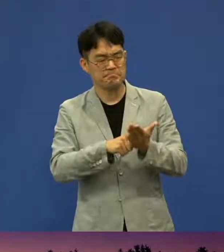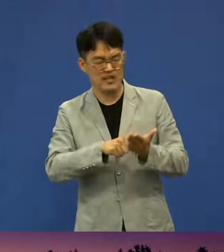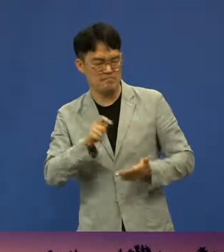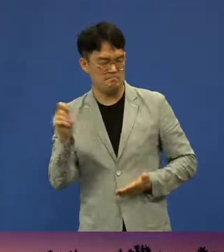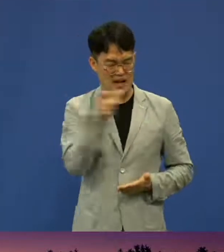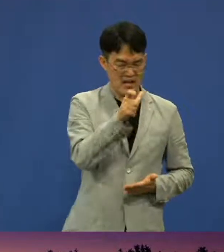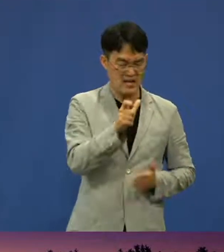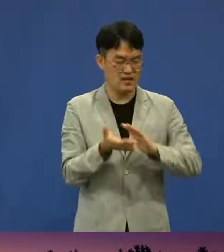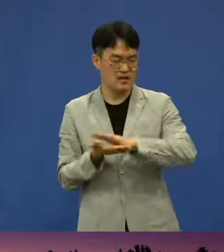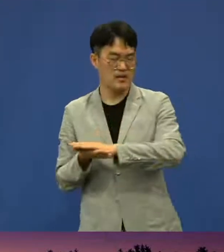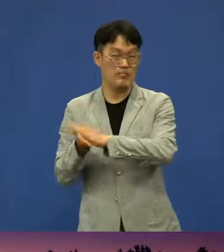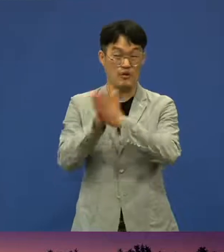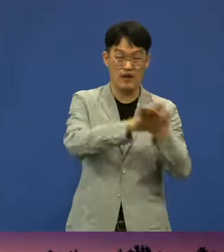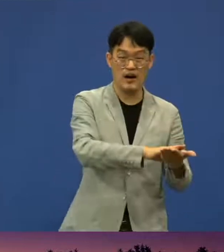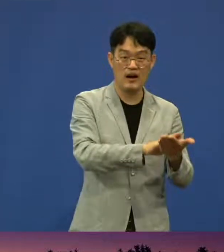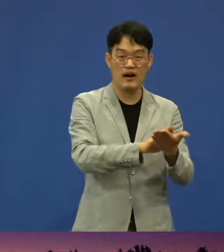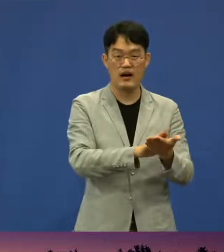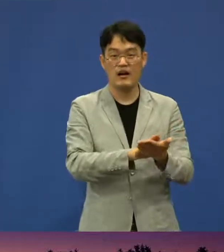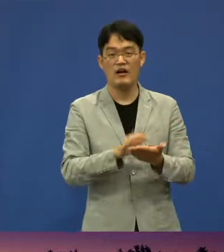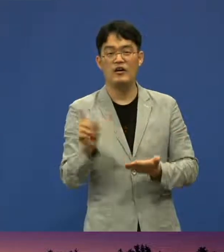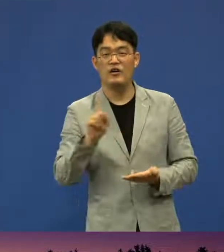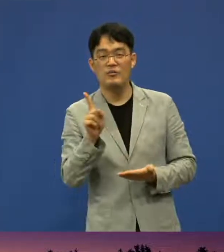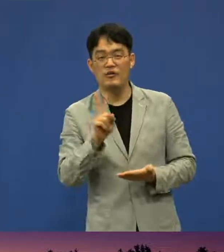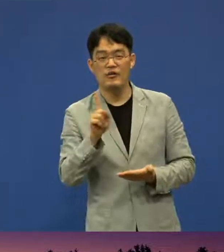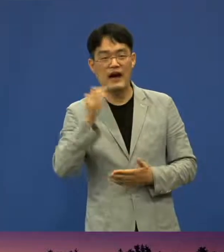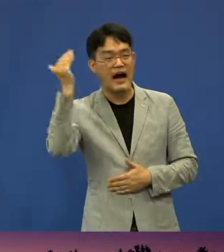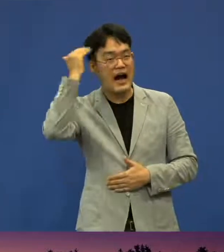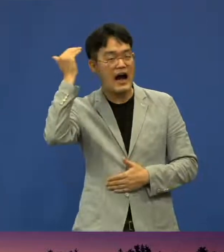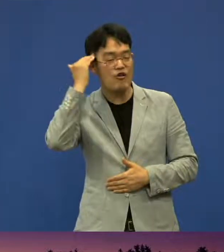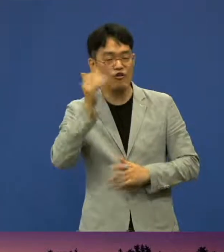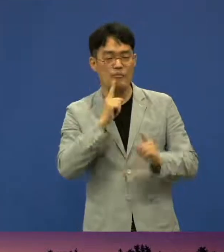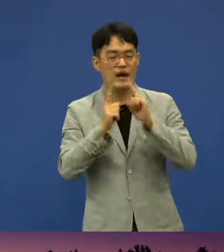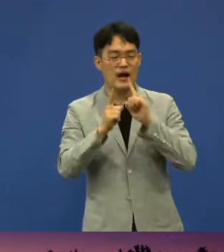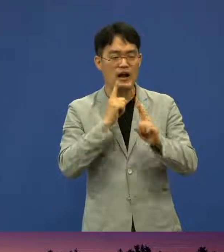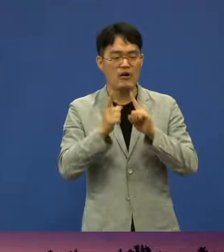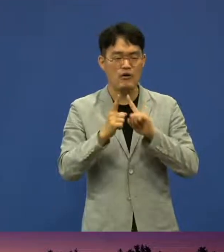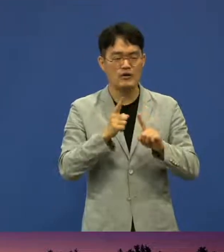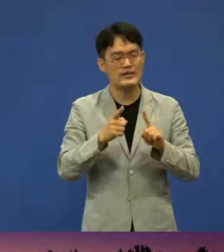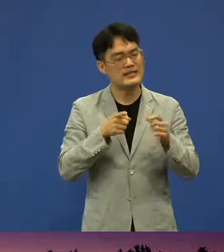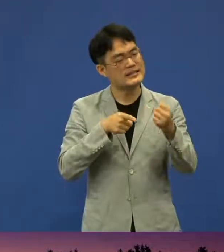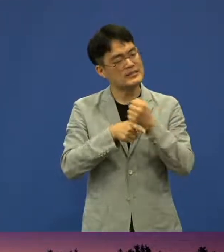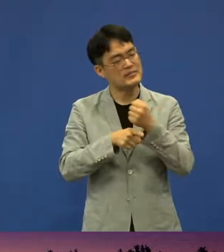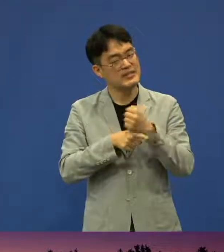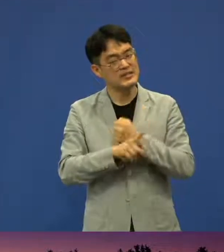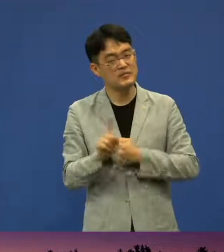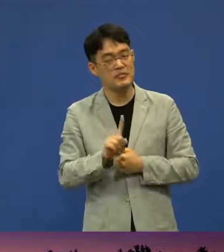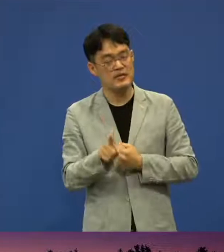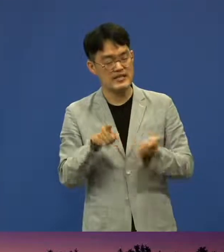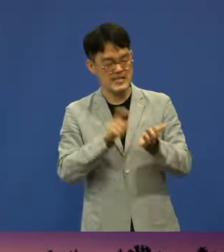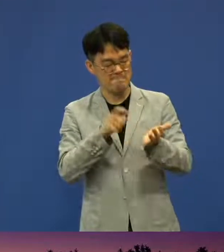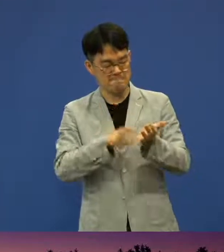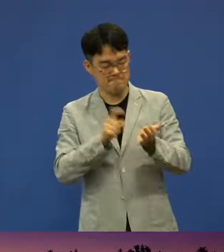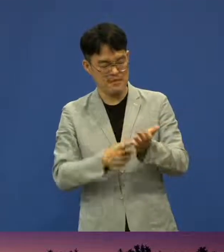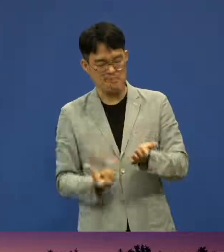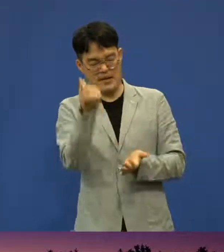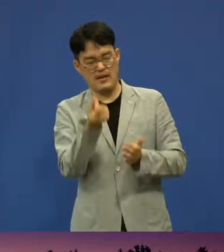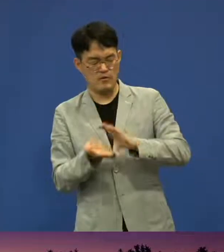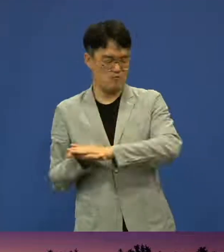그 있는데 한국말 Radical 한 거 있죠? 네, Radical하다. 근데 이 Radical하다는 말이 본래